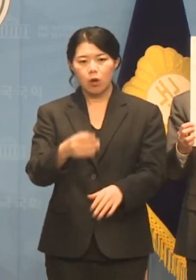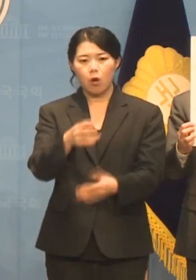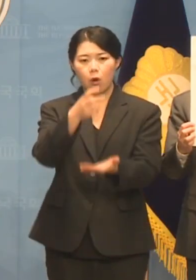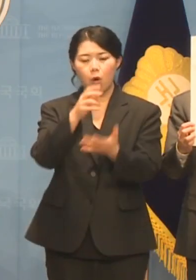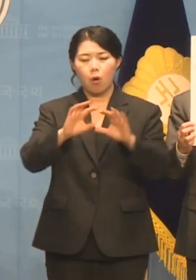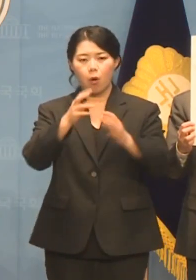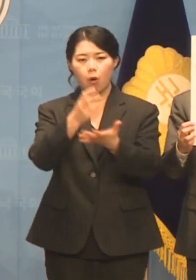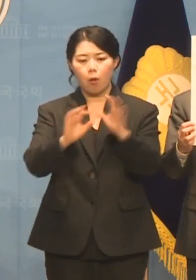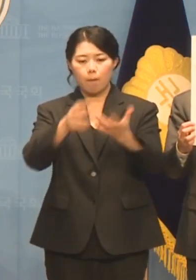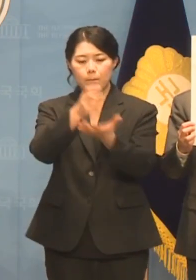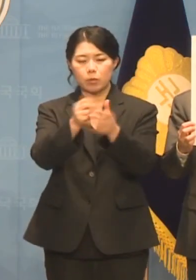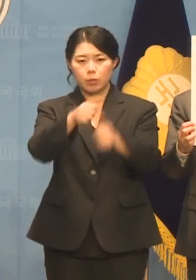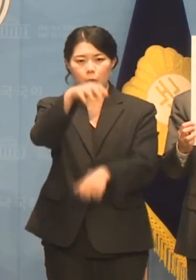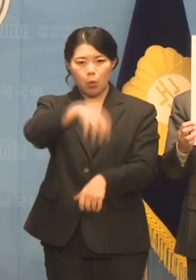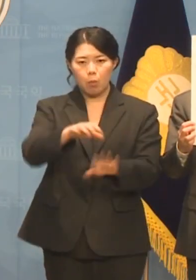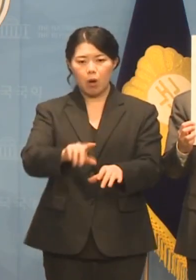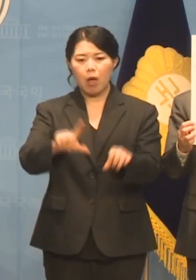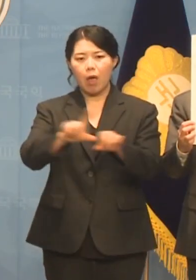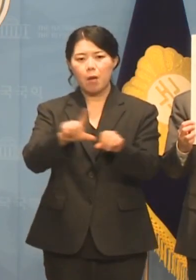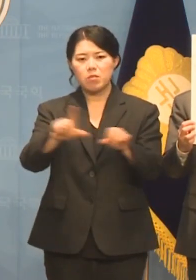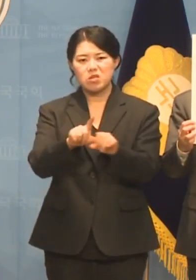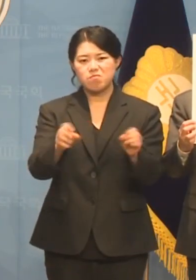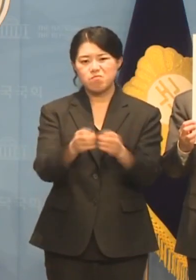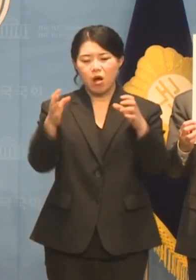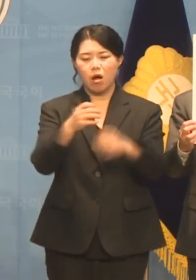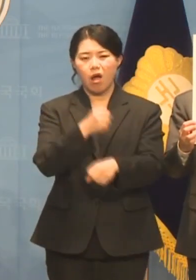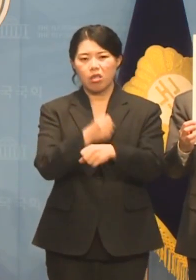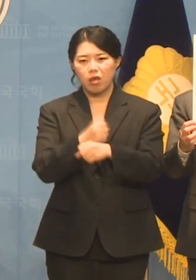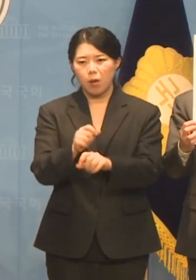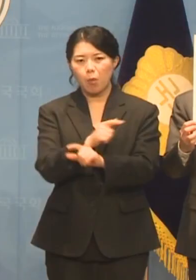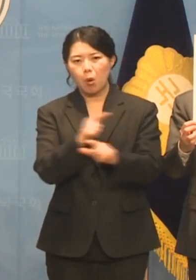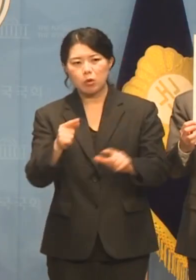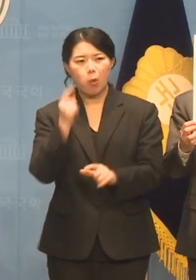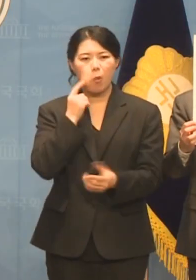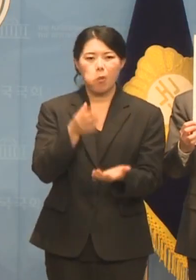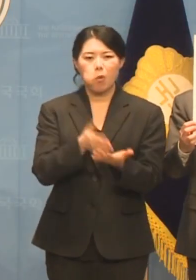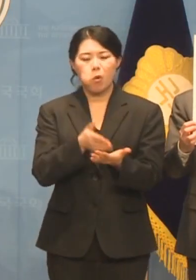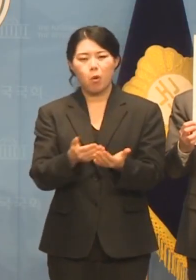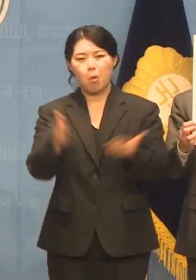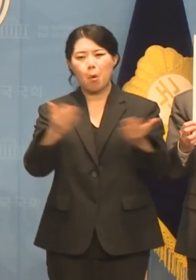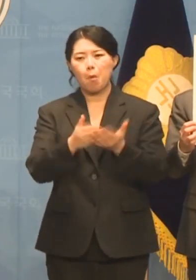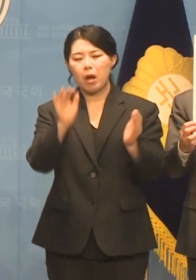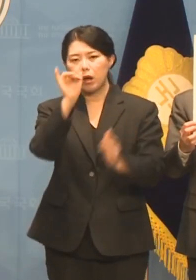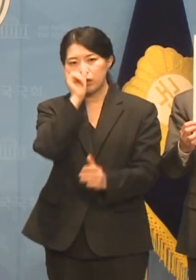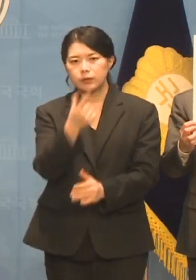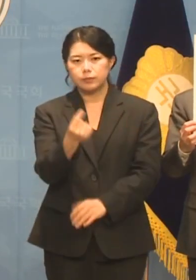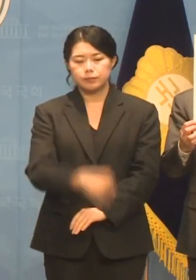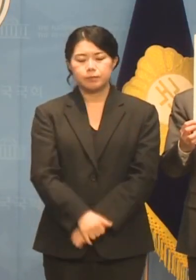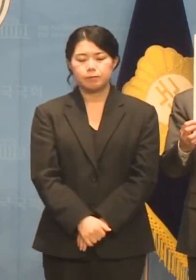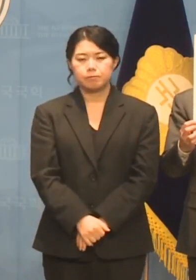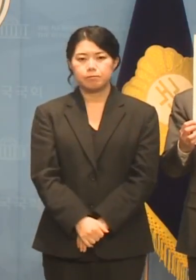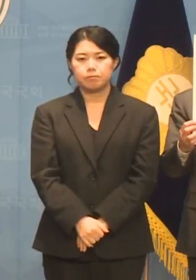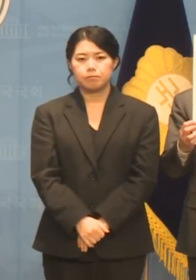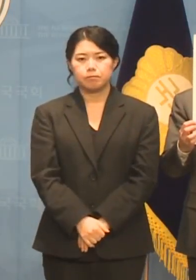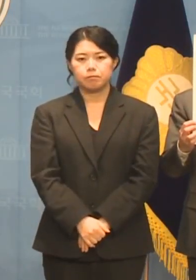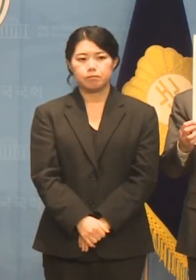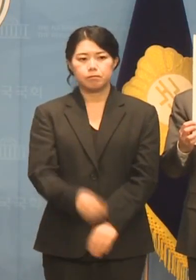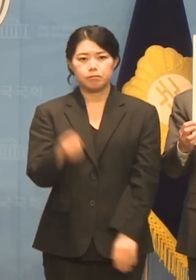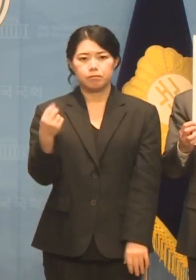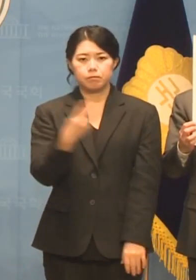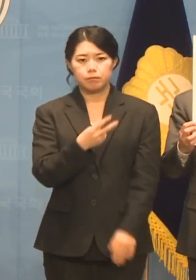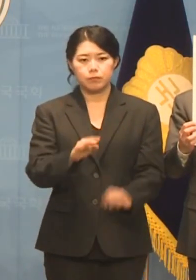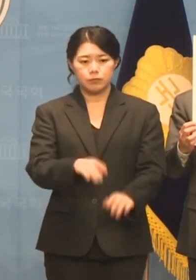자폭으로 부정선거 근거를 없애려고 한다는 식의 극단적인 주장을 만들어내 새로운 허위 사실을 퍼뜨리고 있습니다.